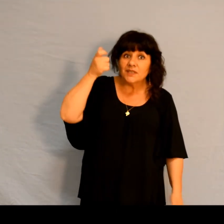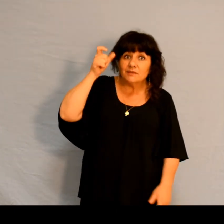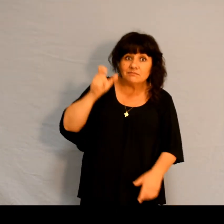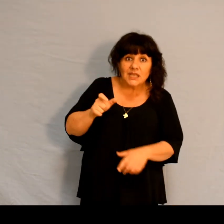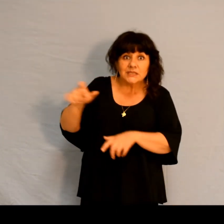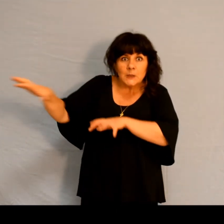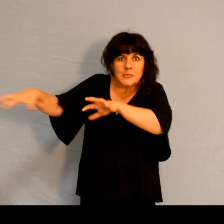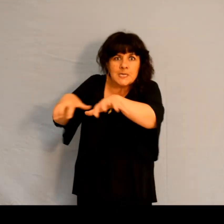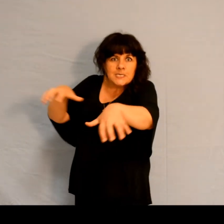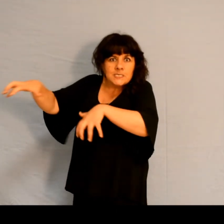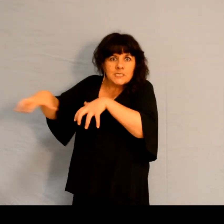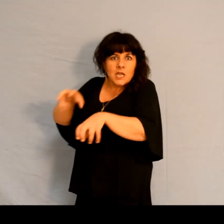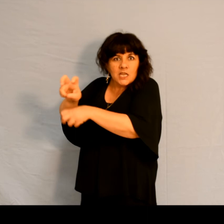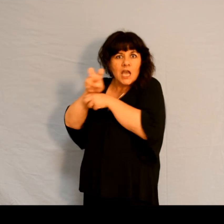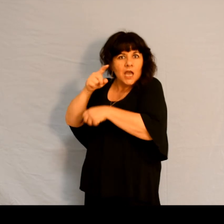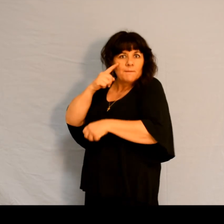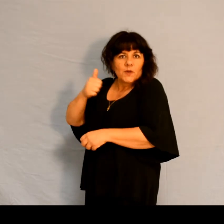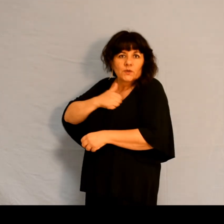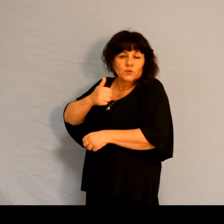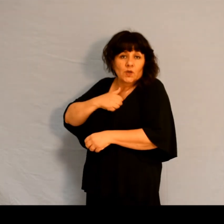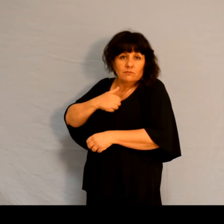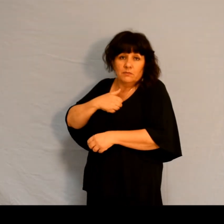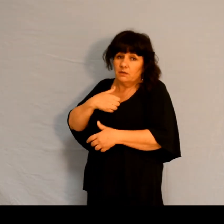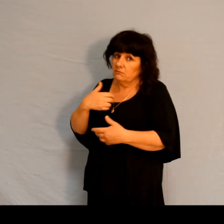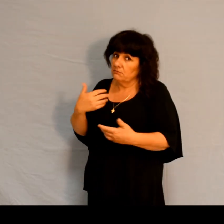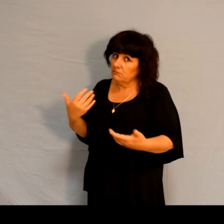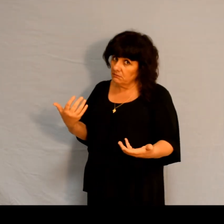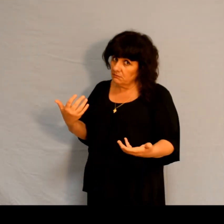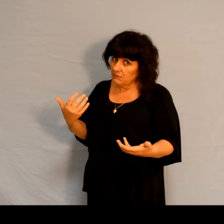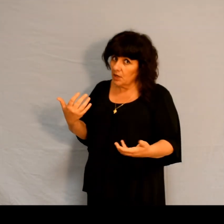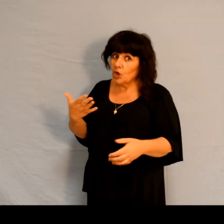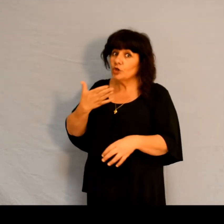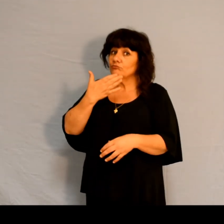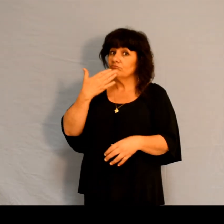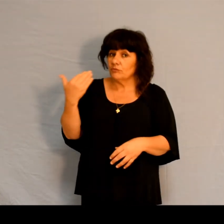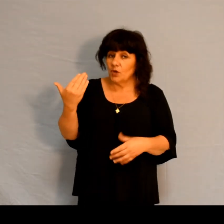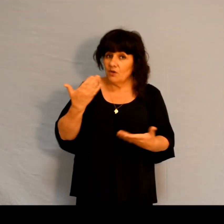pour lui-même, au lieu d'être riche en vue de Dieu.